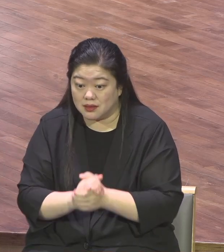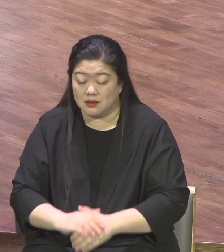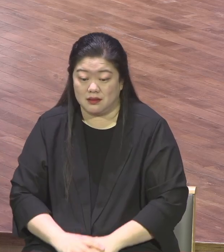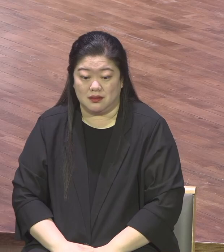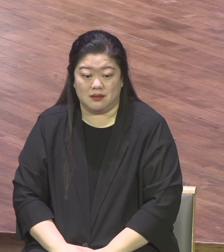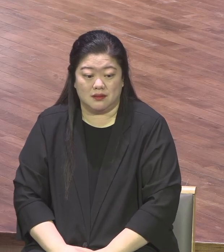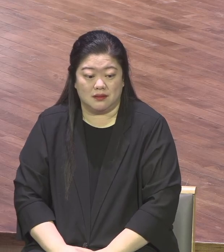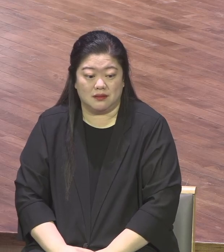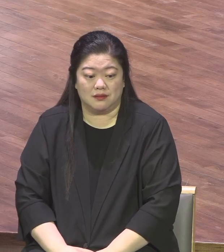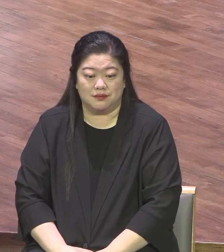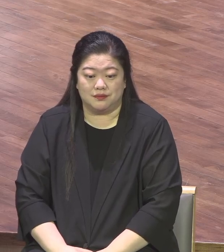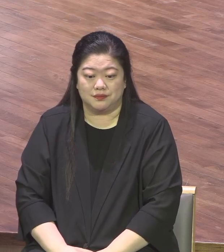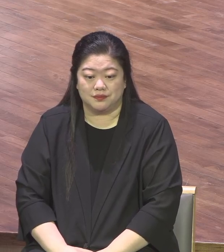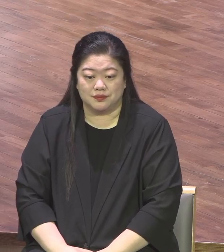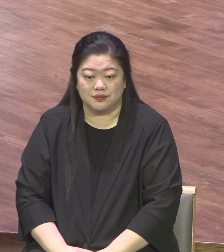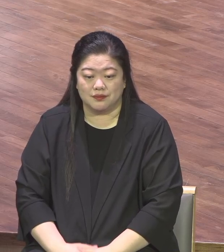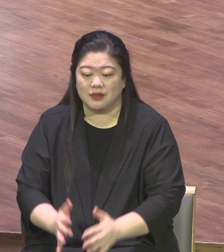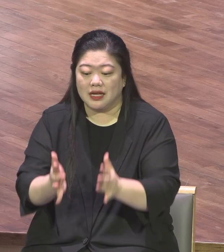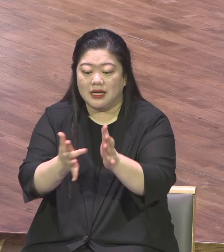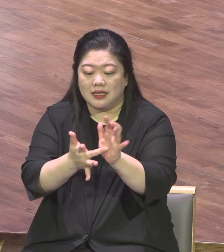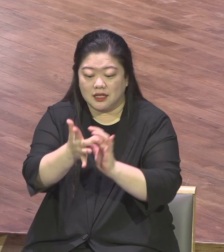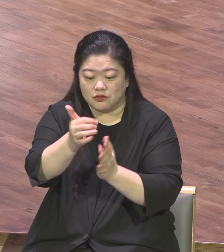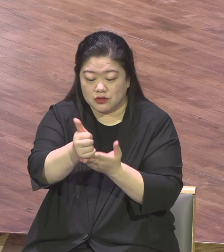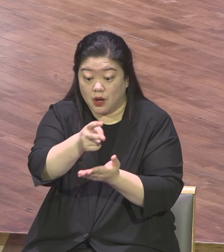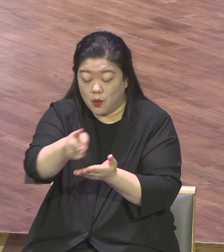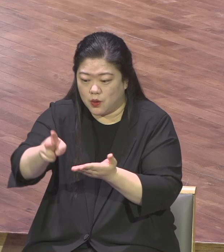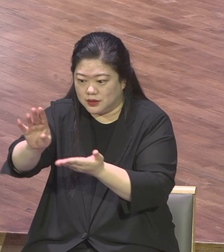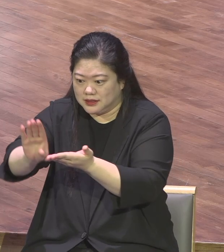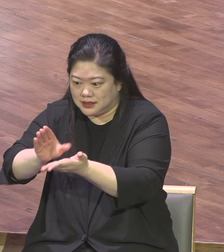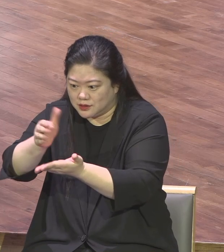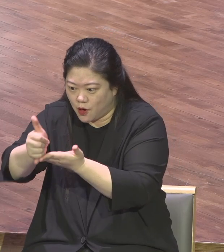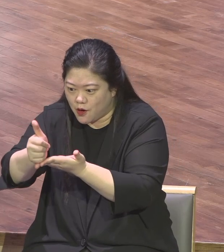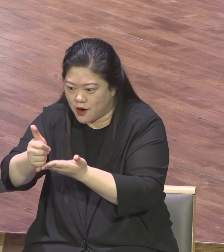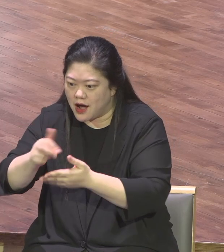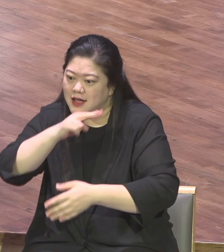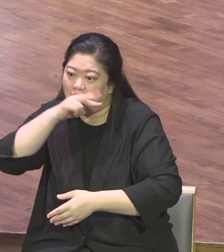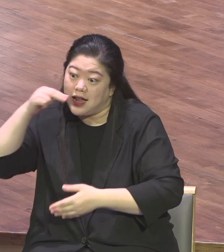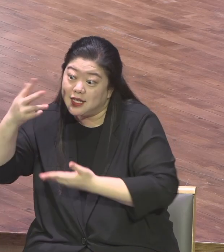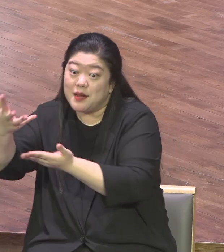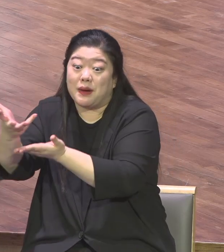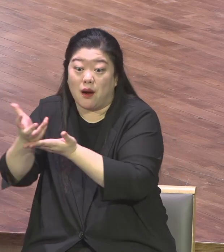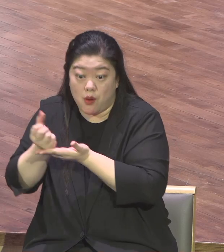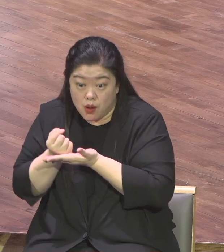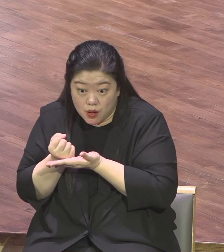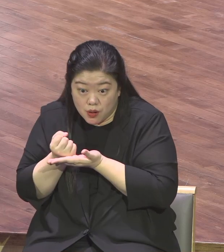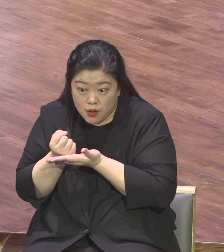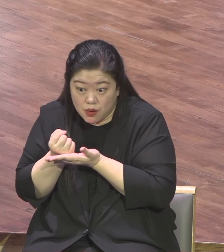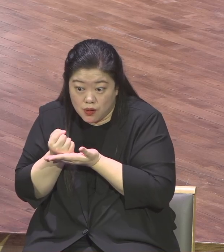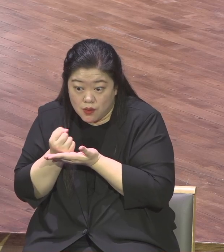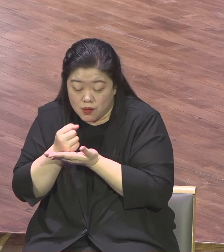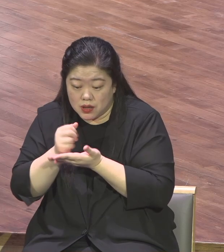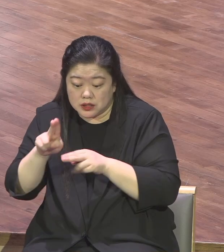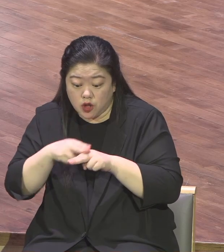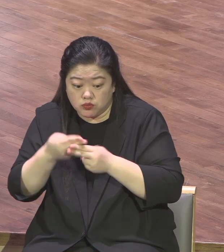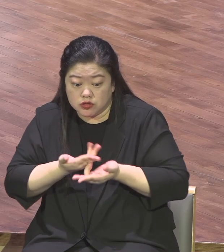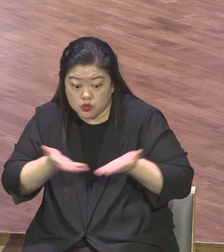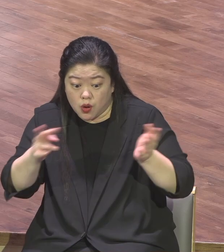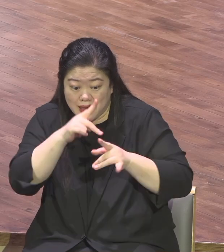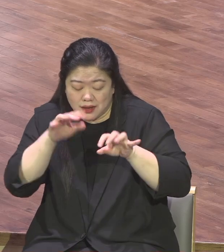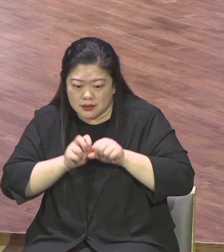영계 모든 성도들, 예수가 그리스도 하나님 앞에 드려지는 이 향기로운 제물, 이 영적 수준이 되어서